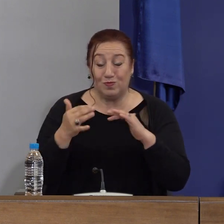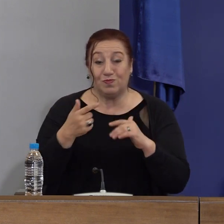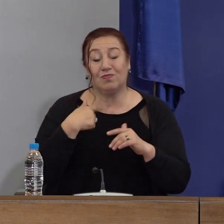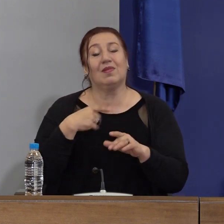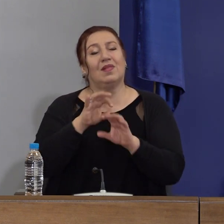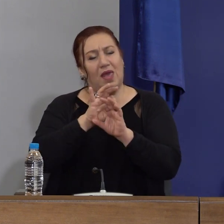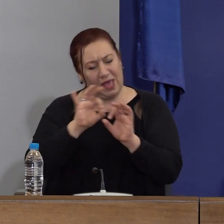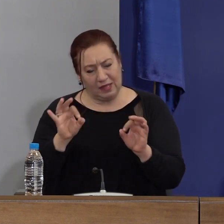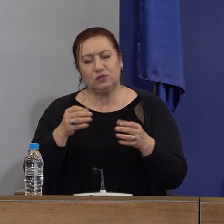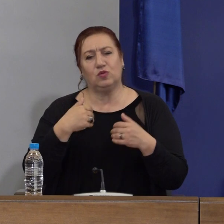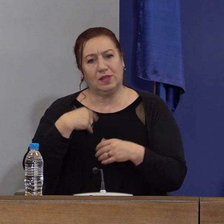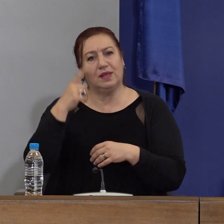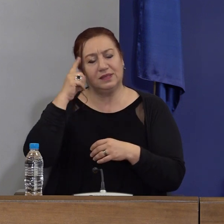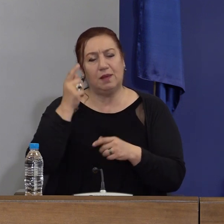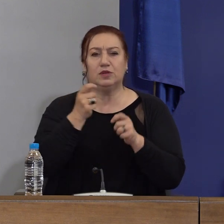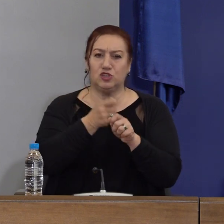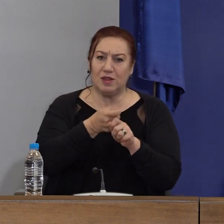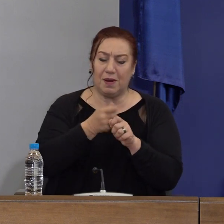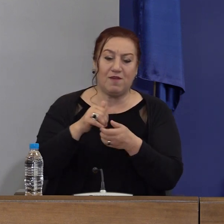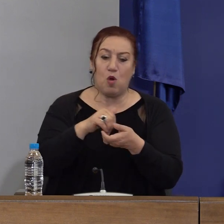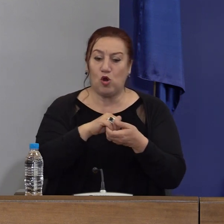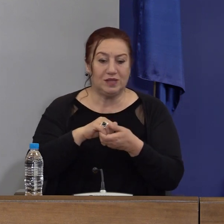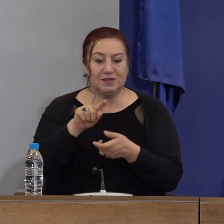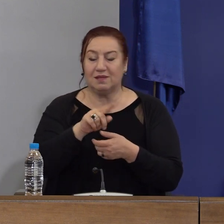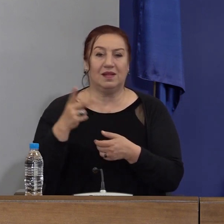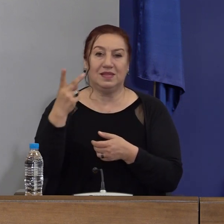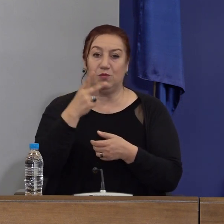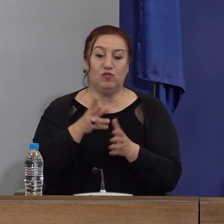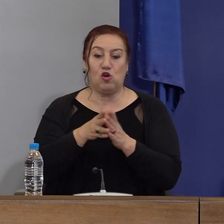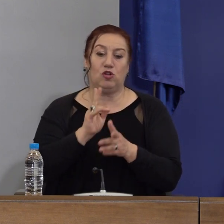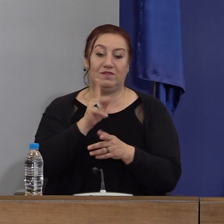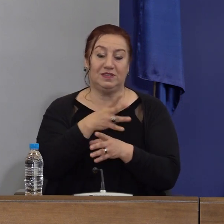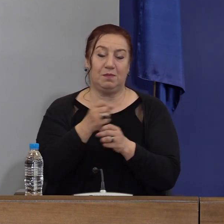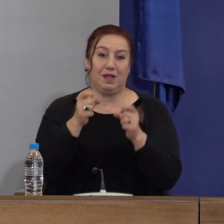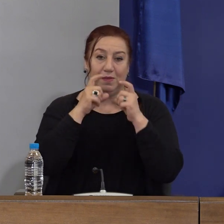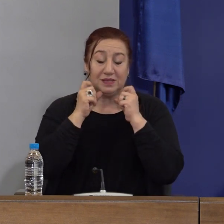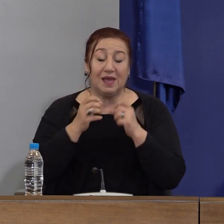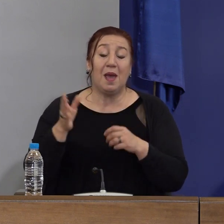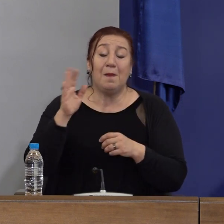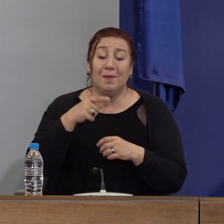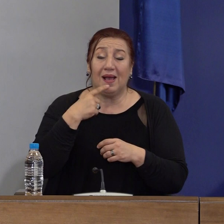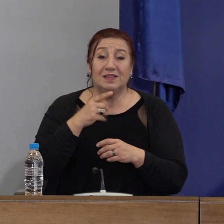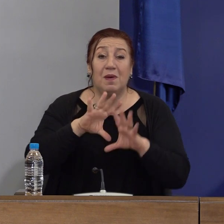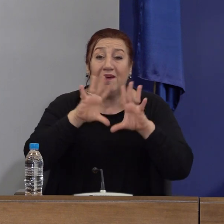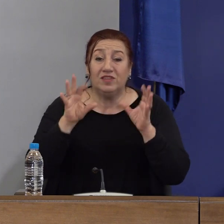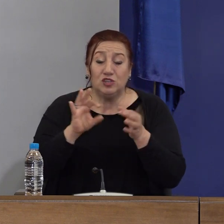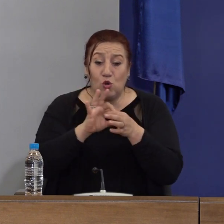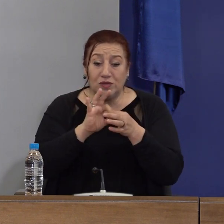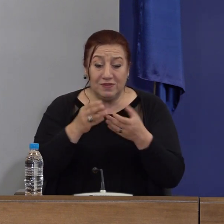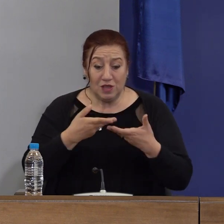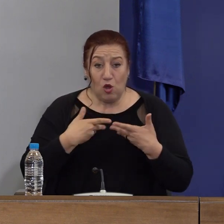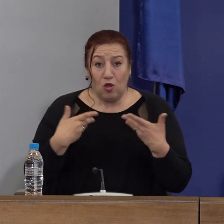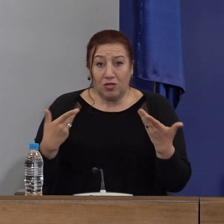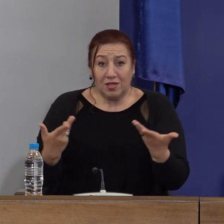създадем необходимата организация наистина това да не се повтаря. Но пак казвам, всичко това зависи от нас хората. Много е